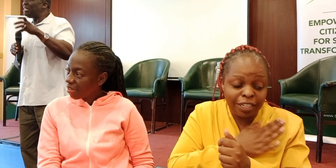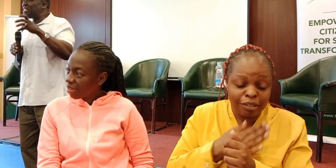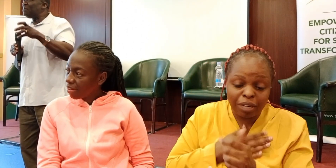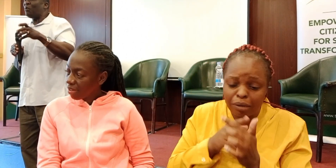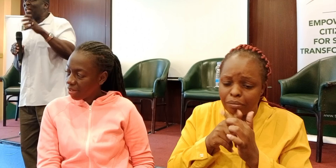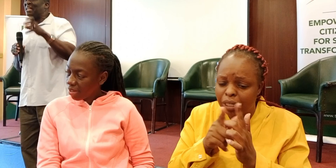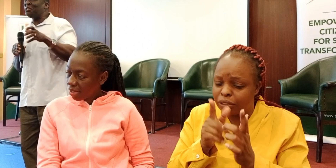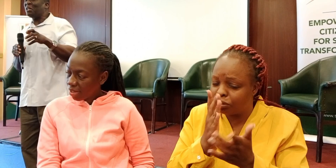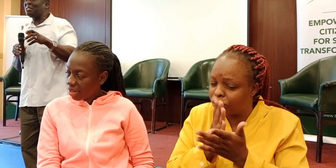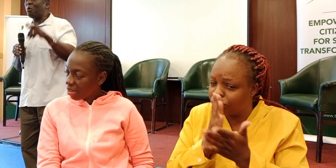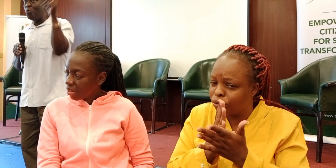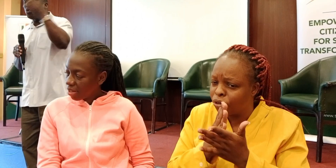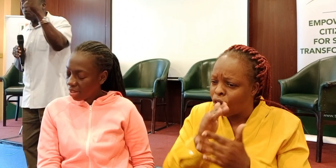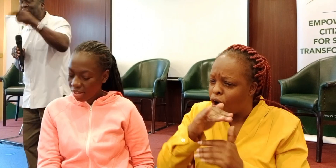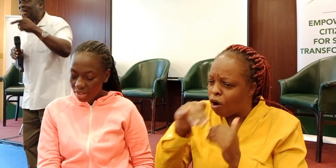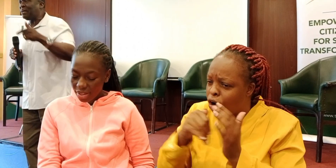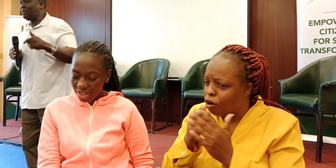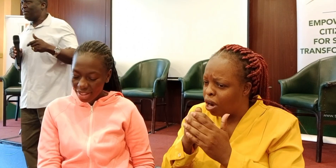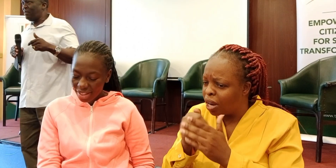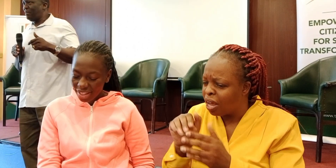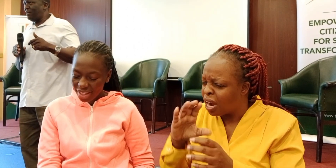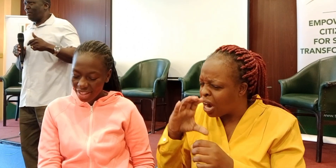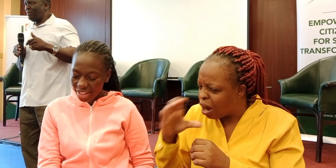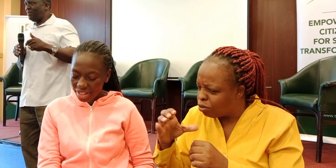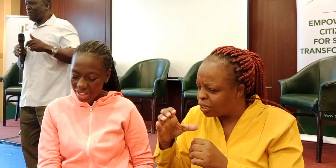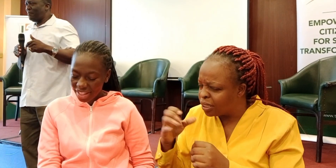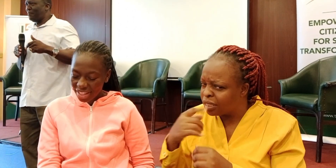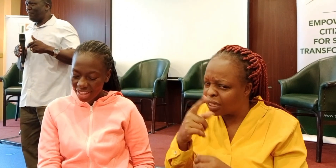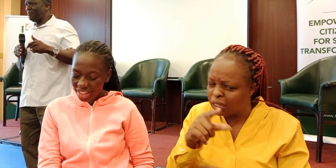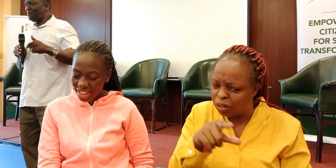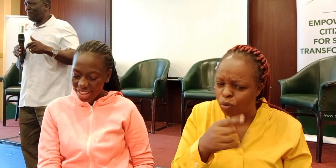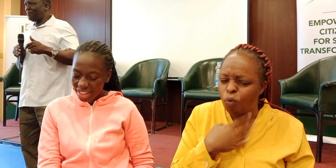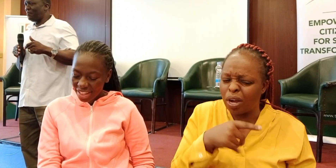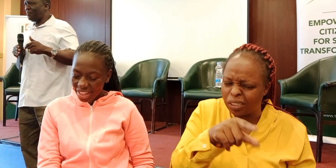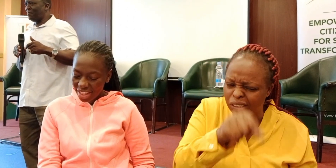eneo bunge nzima walikaa chini wakasema huyu mtamtaka.